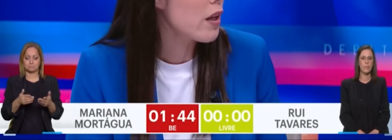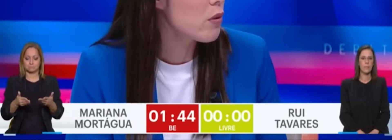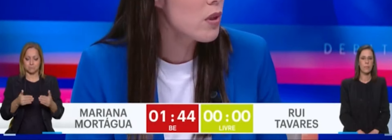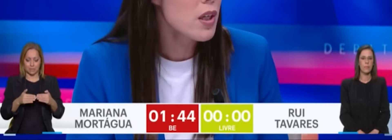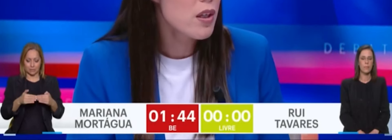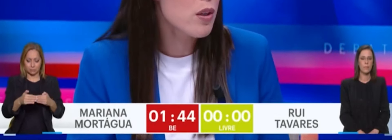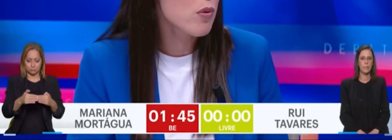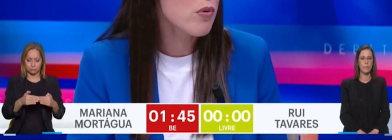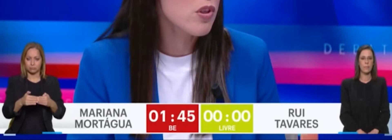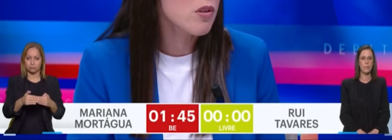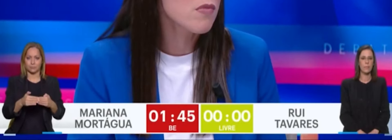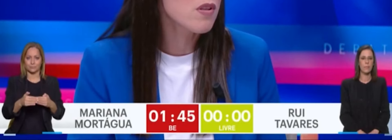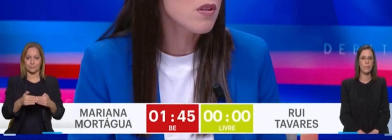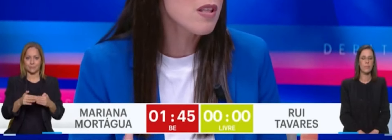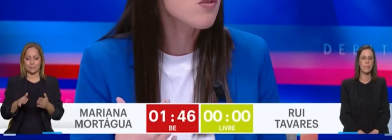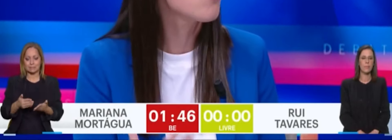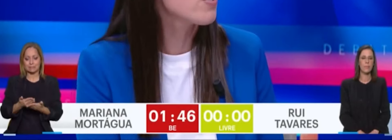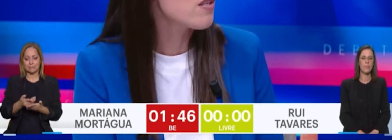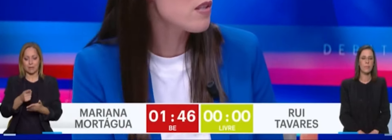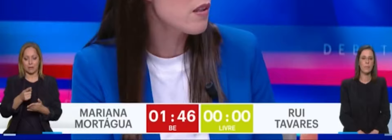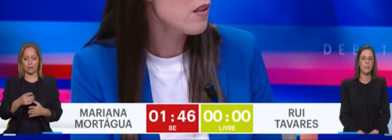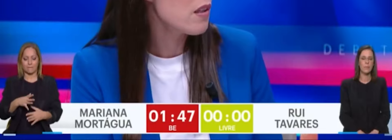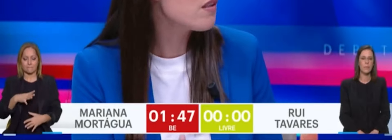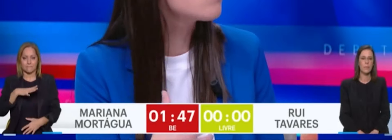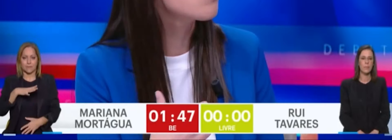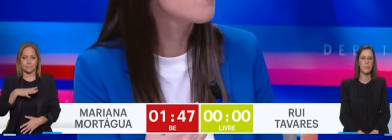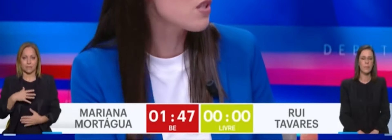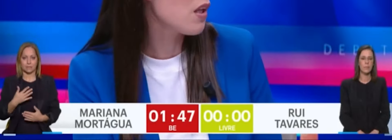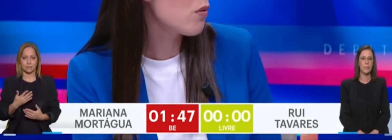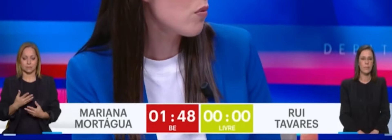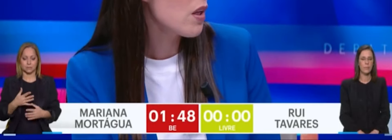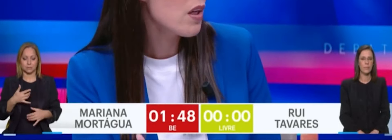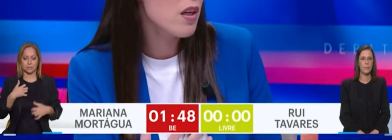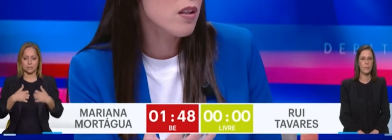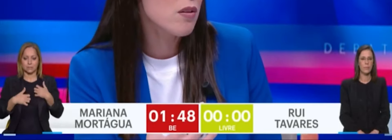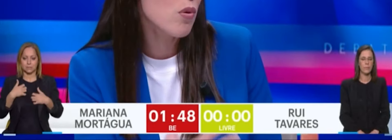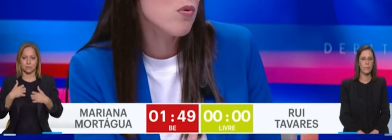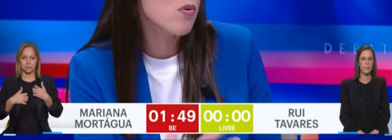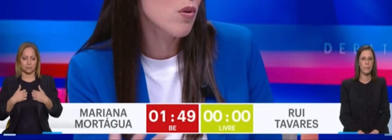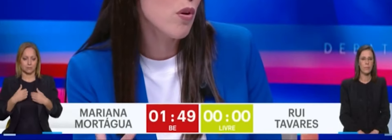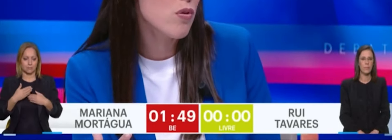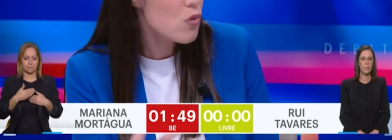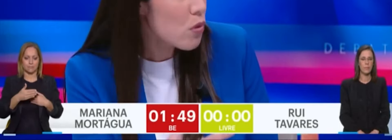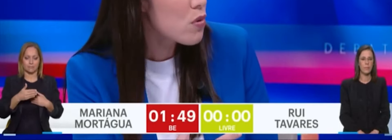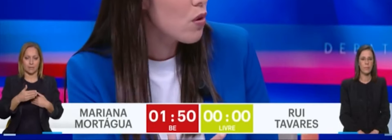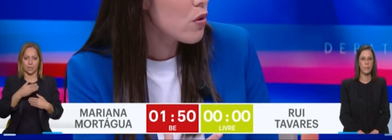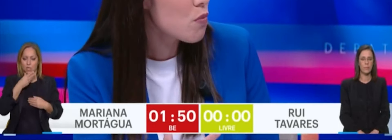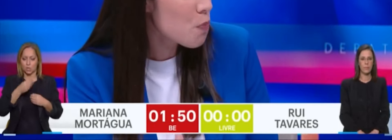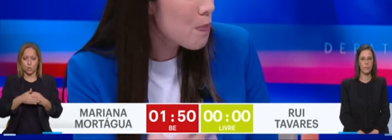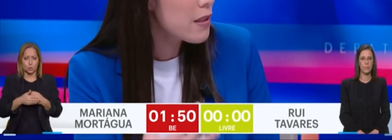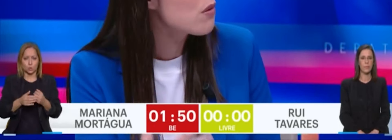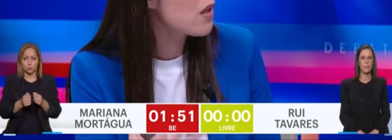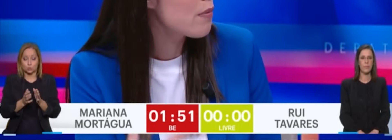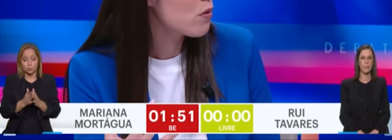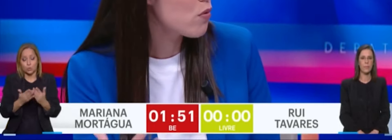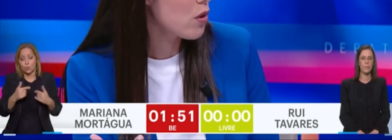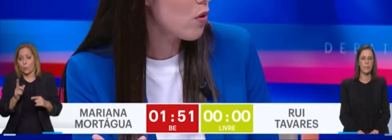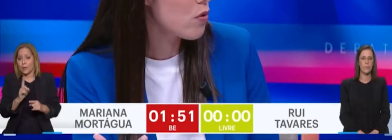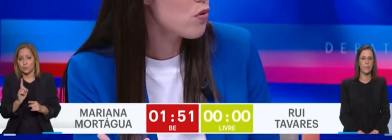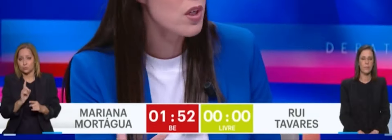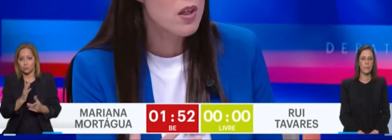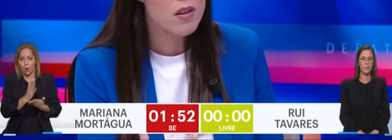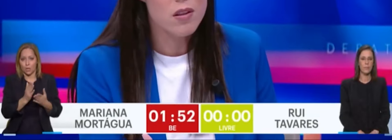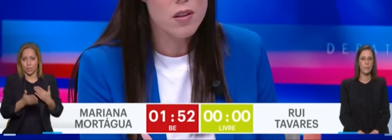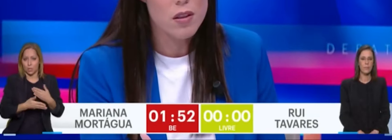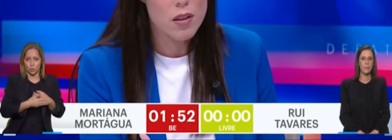temporário criou um regime de insegurança e de subs salto em todos os idosos não só nos idosos mas particularmente nos